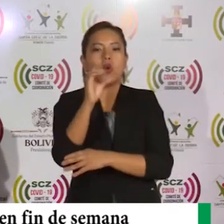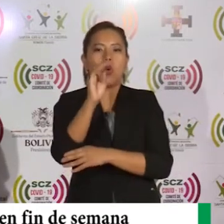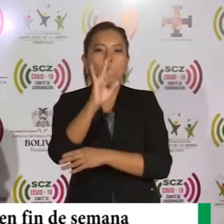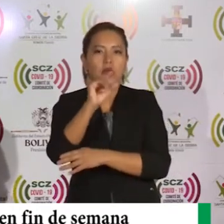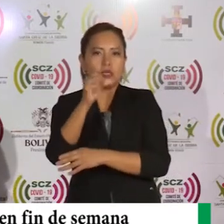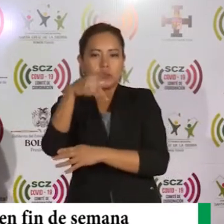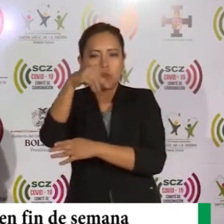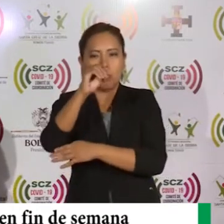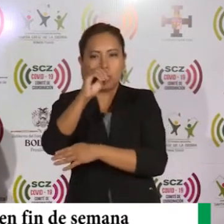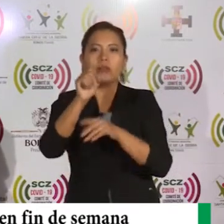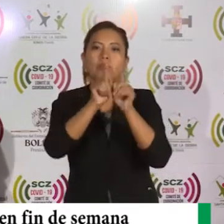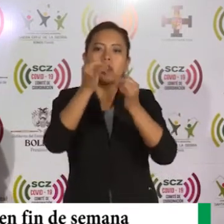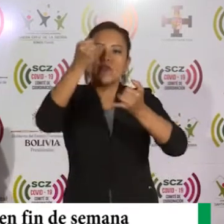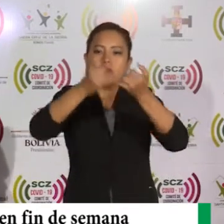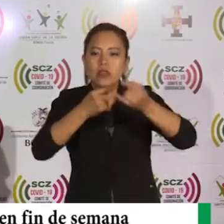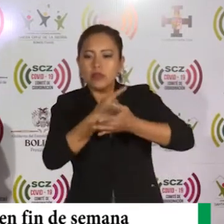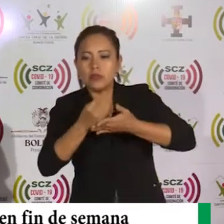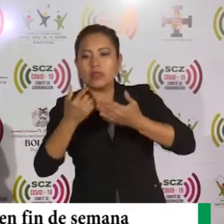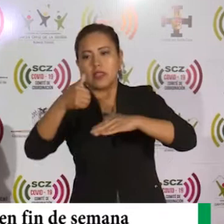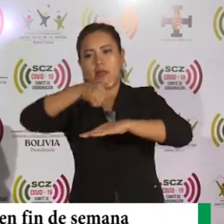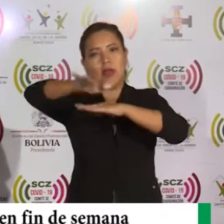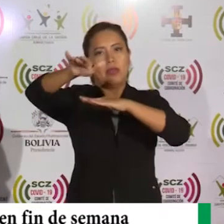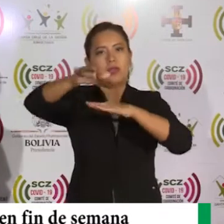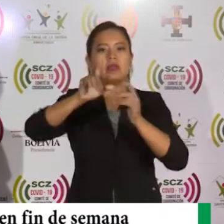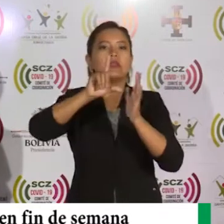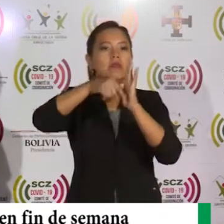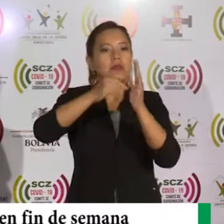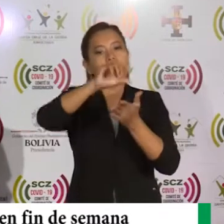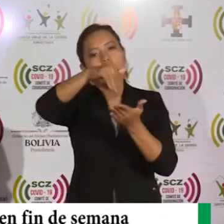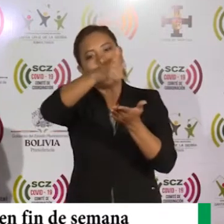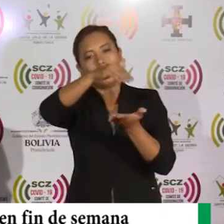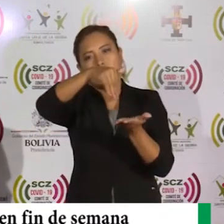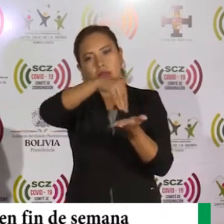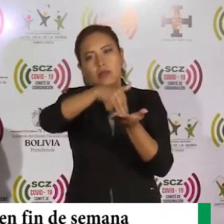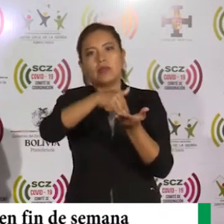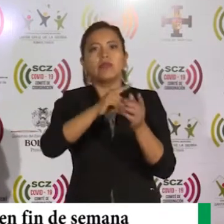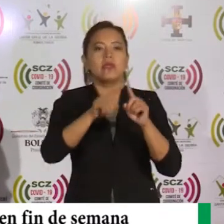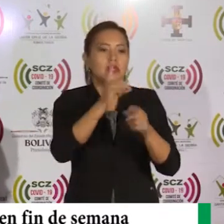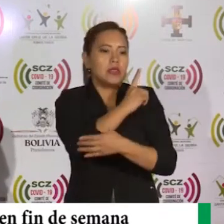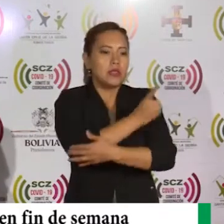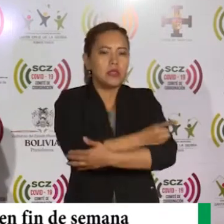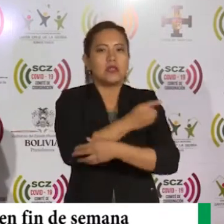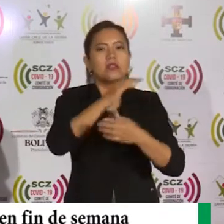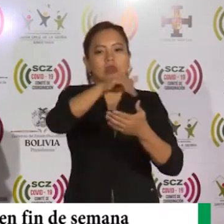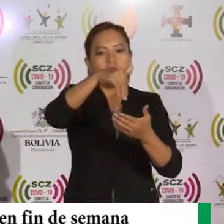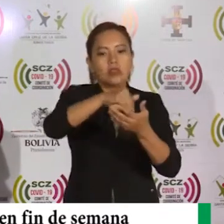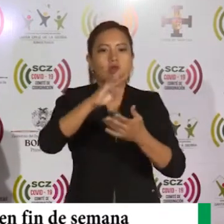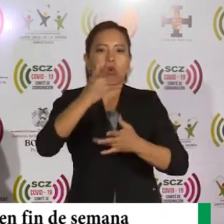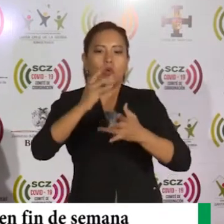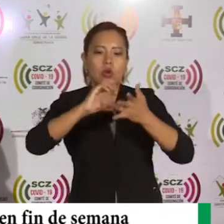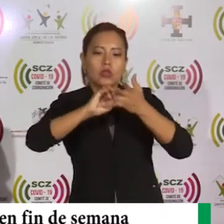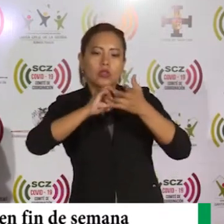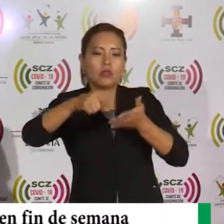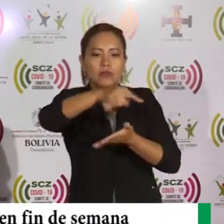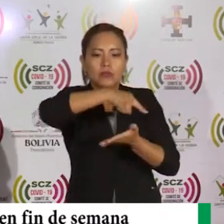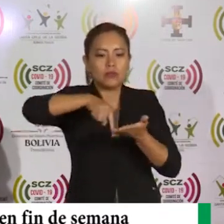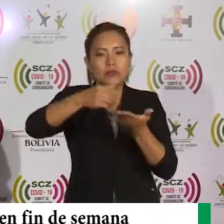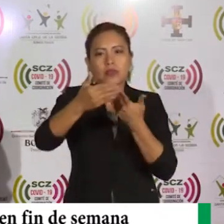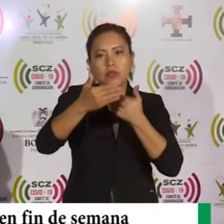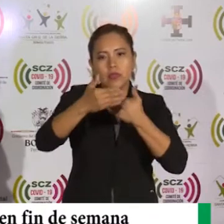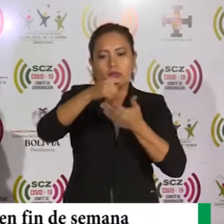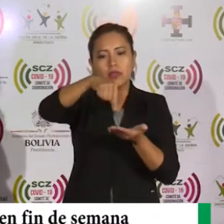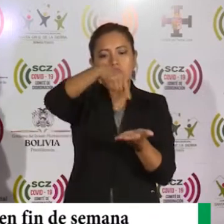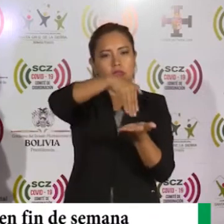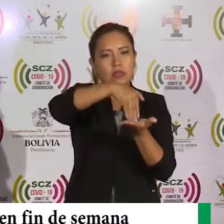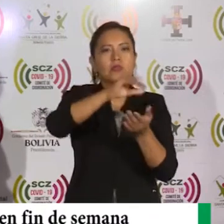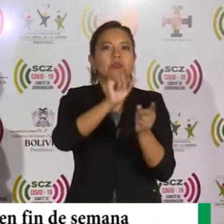despachar este fin de semana también, y en el caso del área metropolitana y los distritos dentro del cuarto anillo de la ciudad de Santa Cruz de la